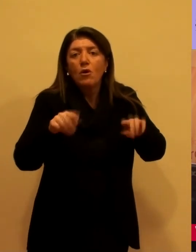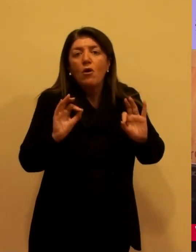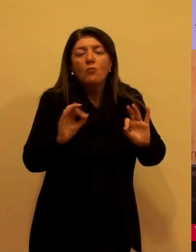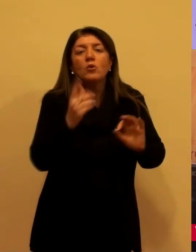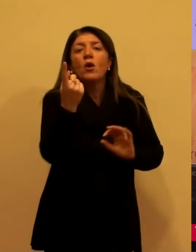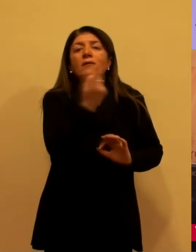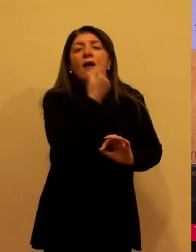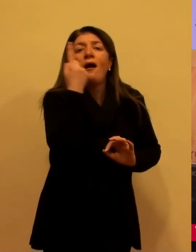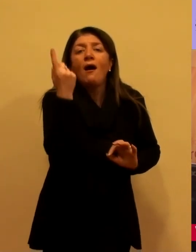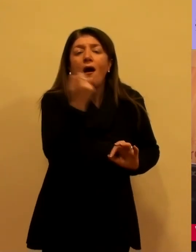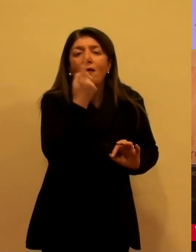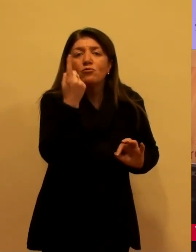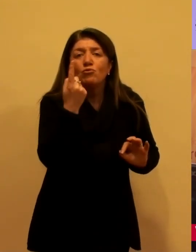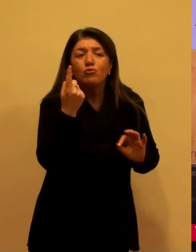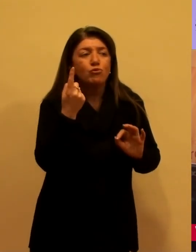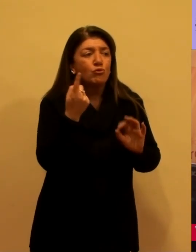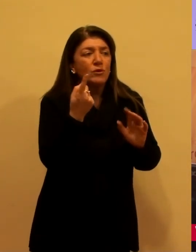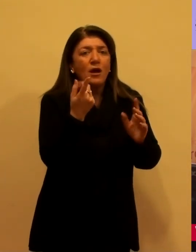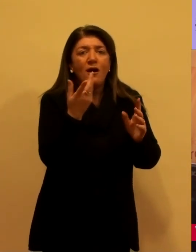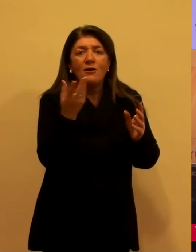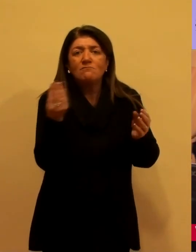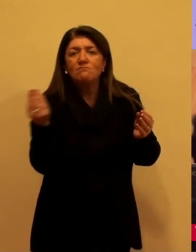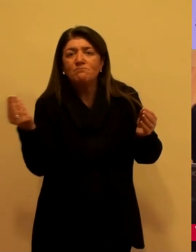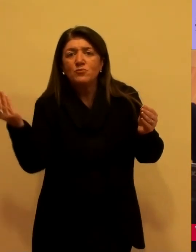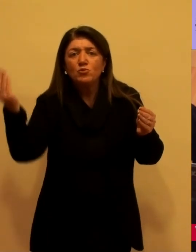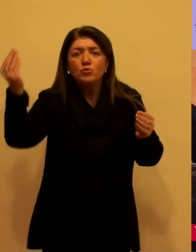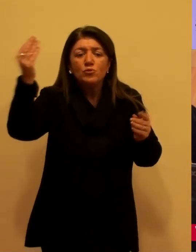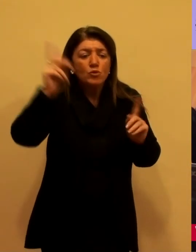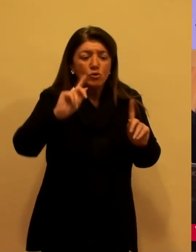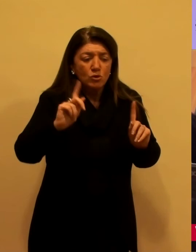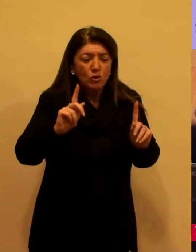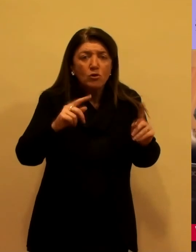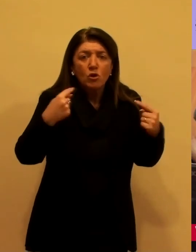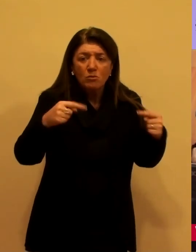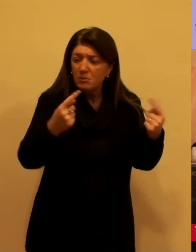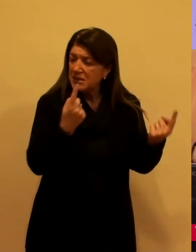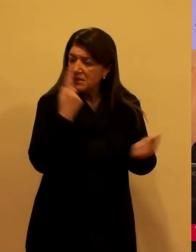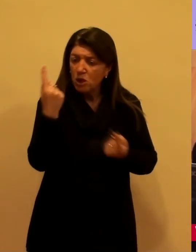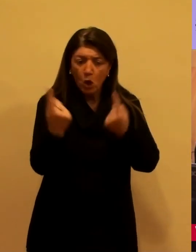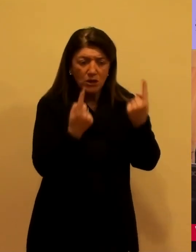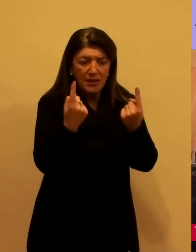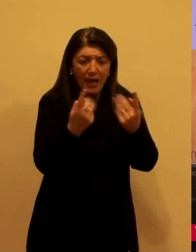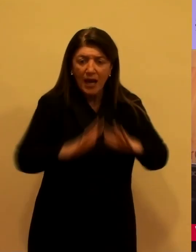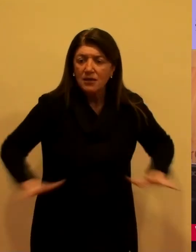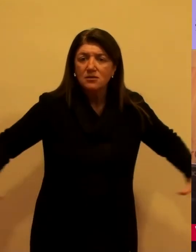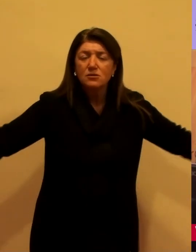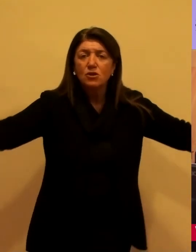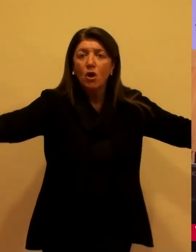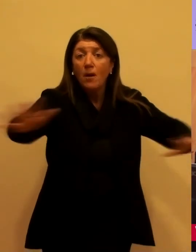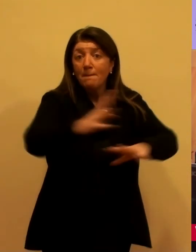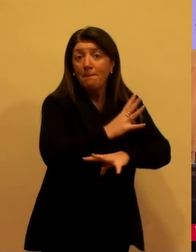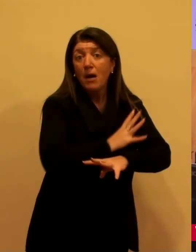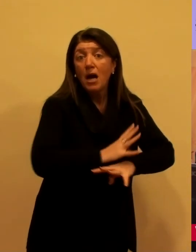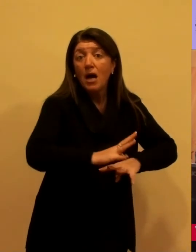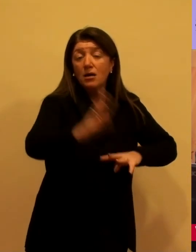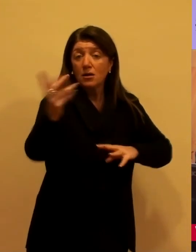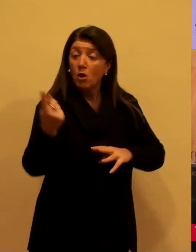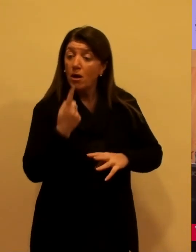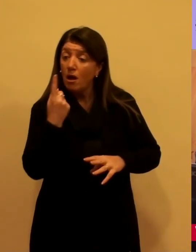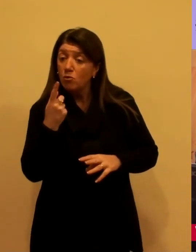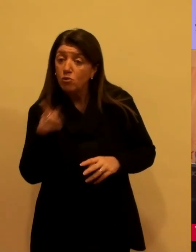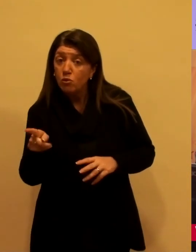natura, che non è un in più o un corollario, è assolutamente il contesto di cui noi dobbiamo tenere conto assolutamente, che